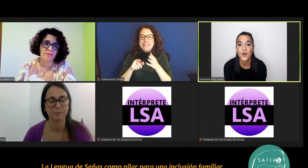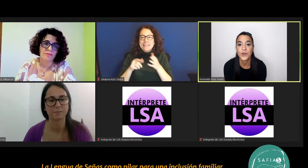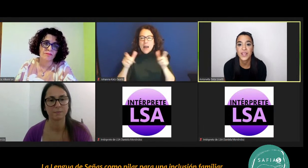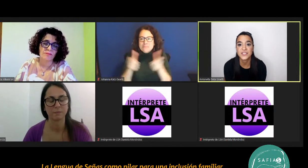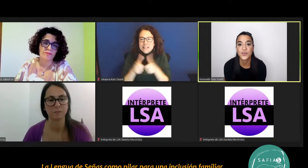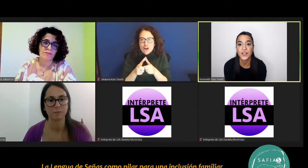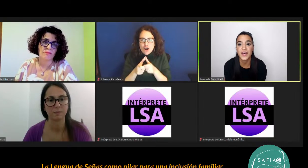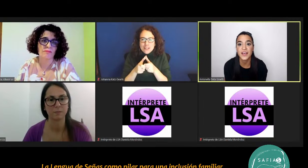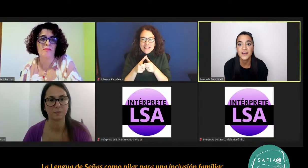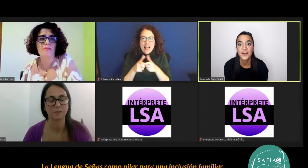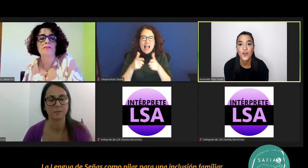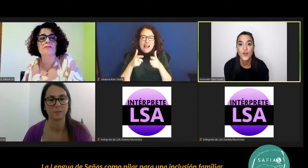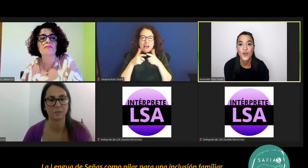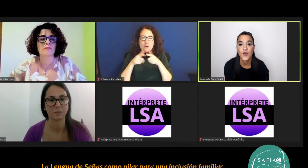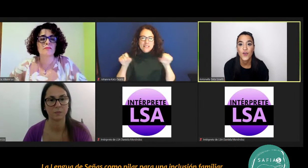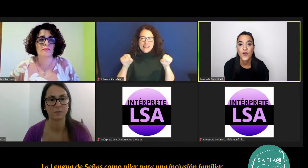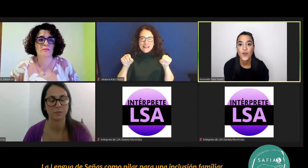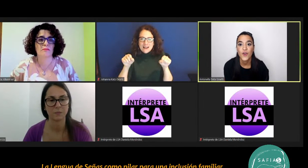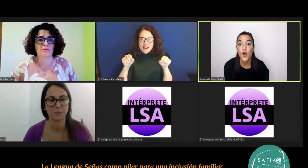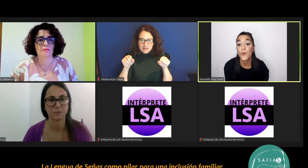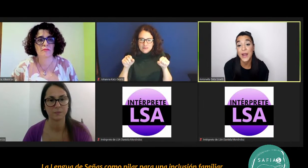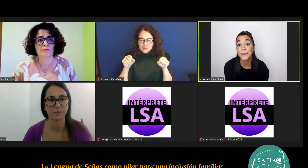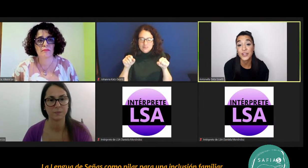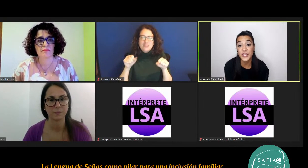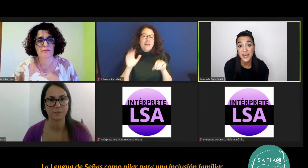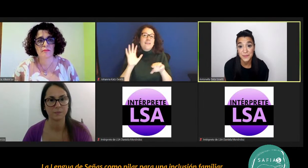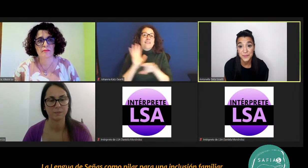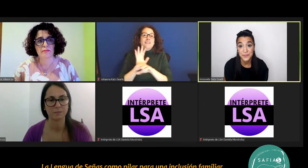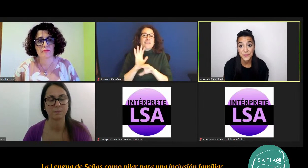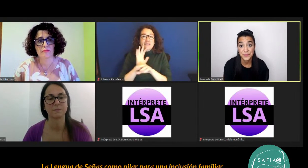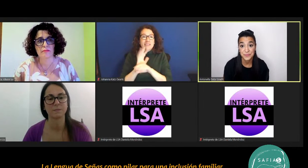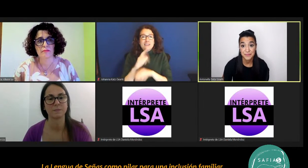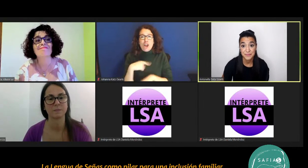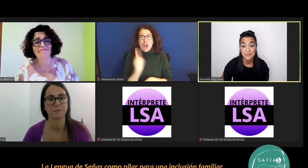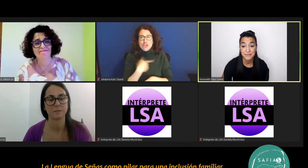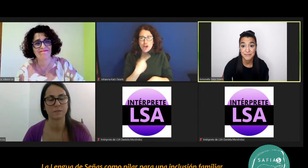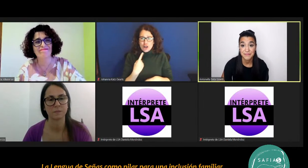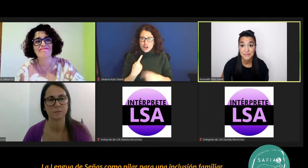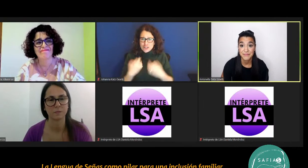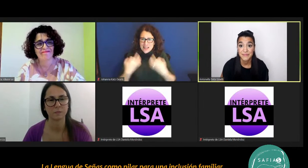ven a la comunidad sorda como una minoría.